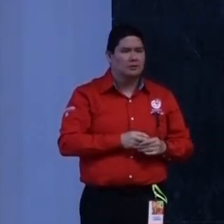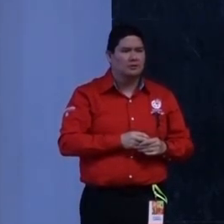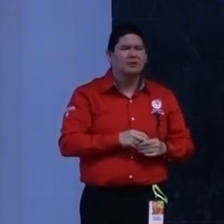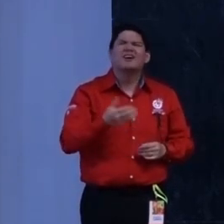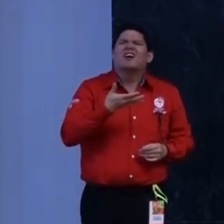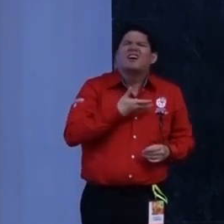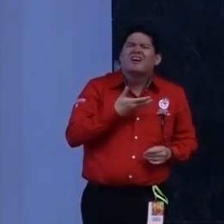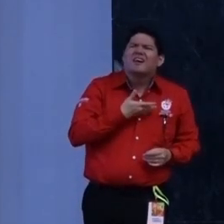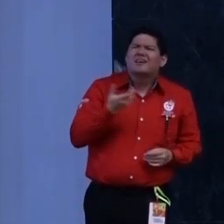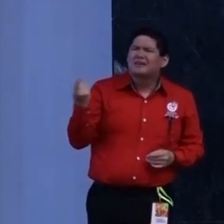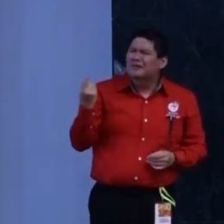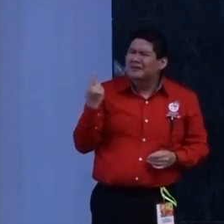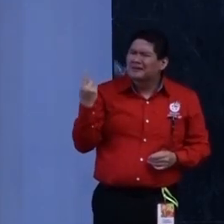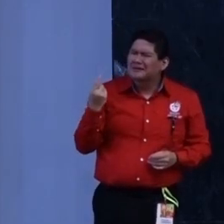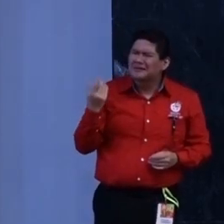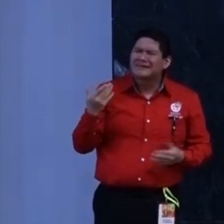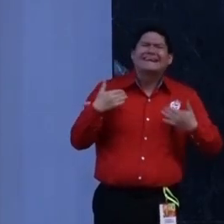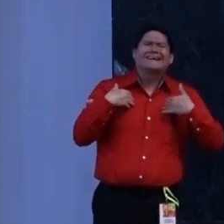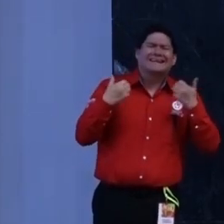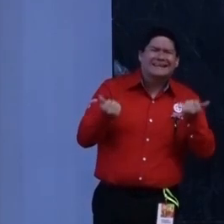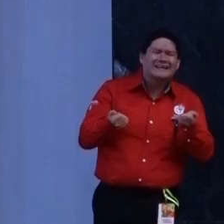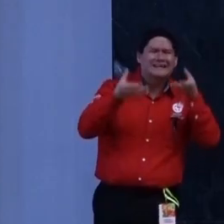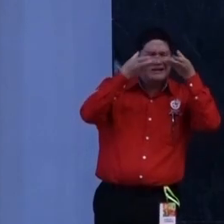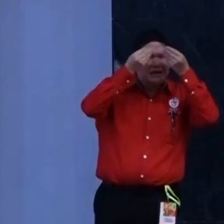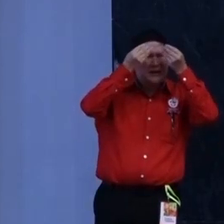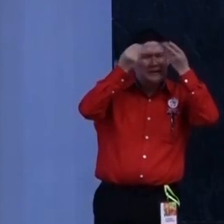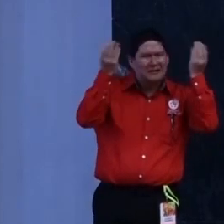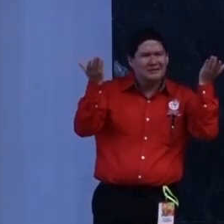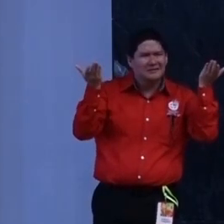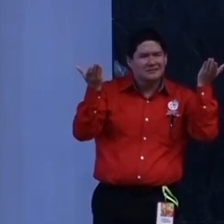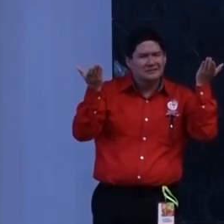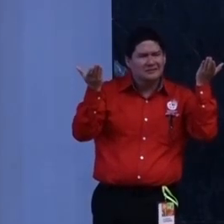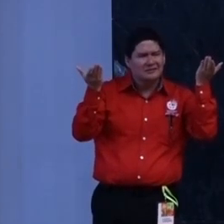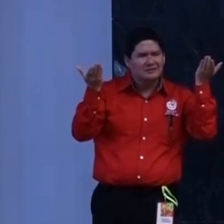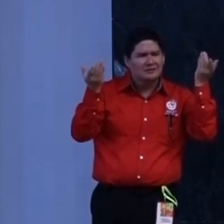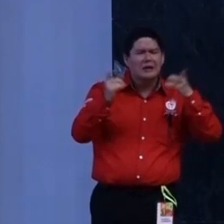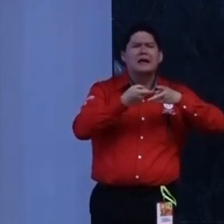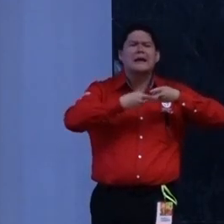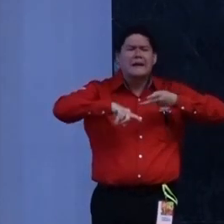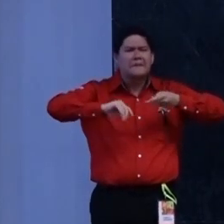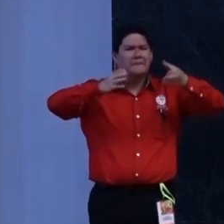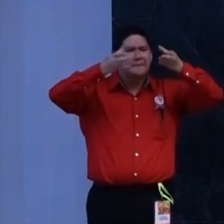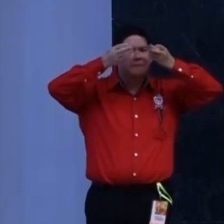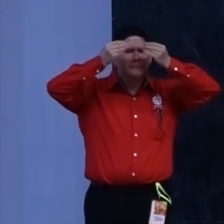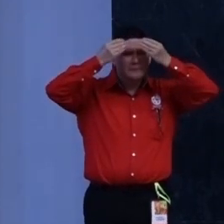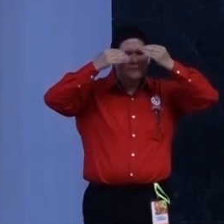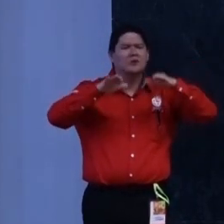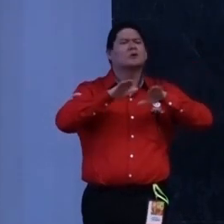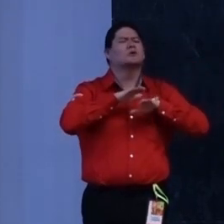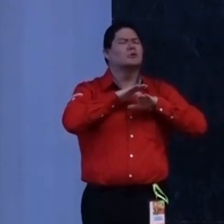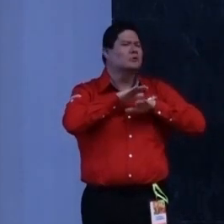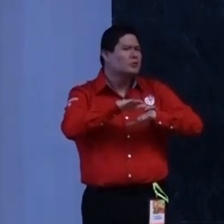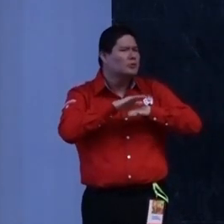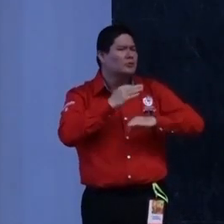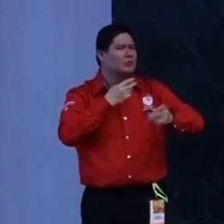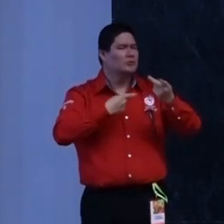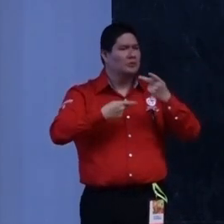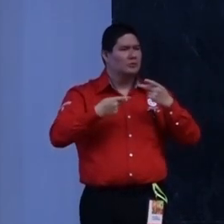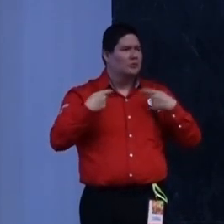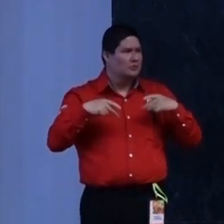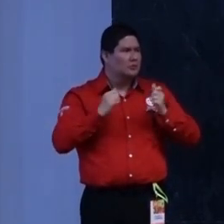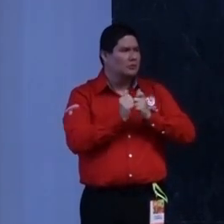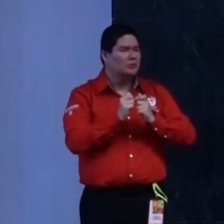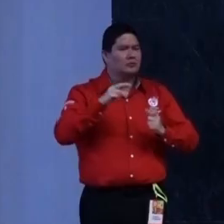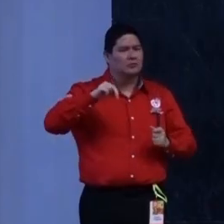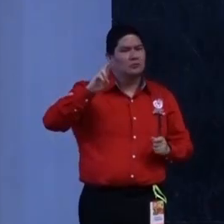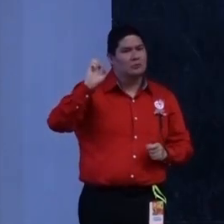¿Qué tenemos que entender, Adriano? ¿O qué tenemos que empezar a aprender sobre personas con